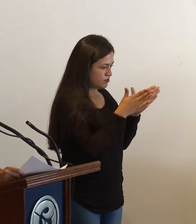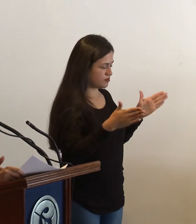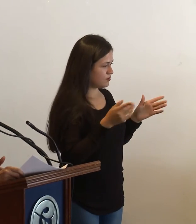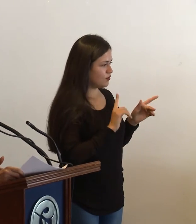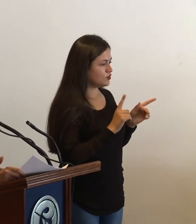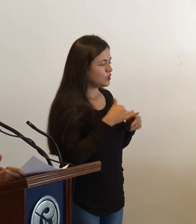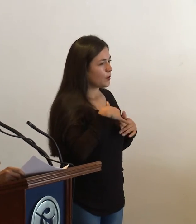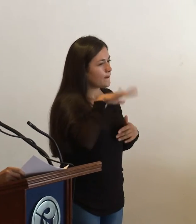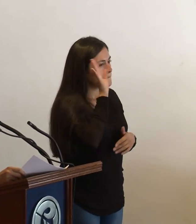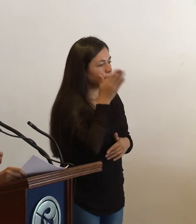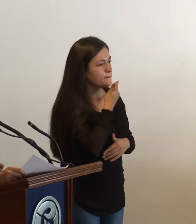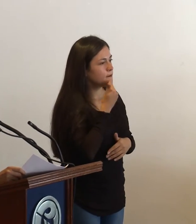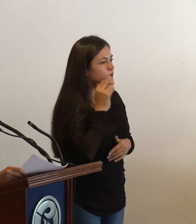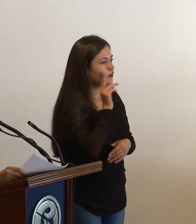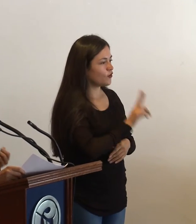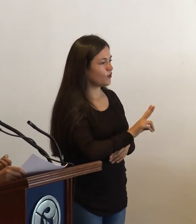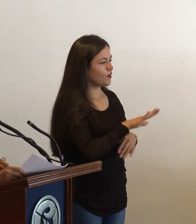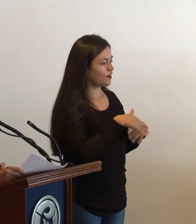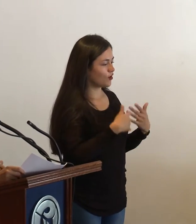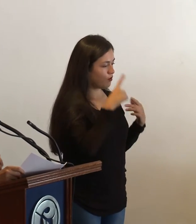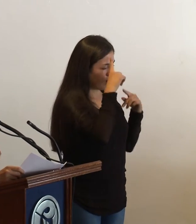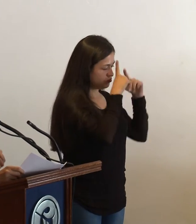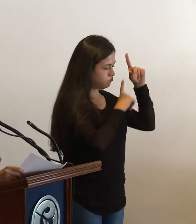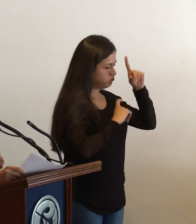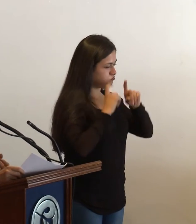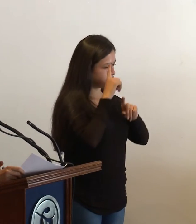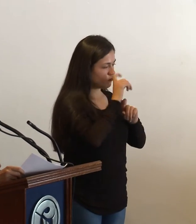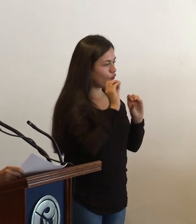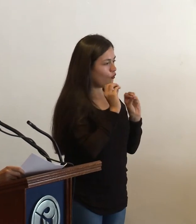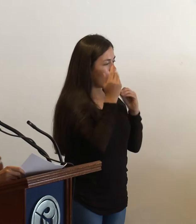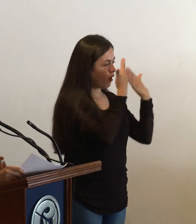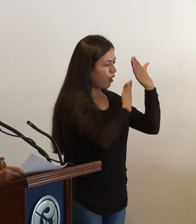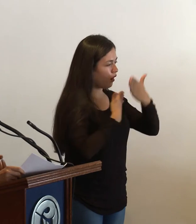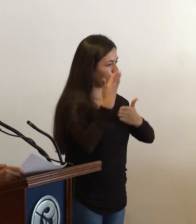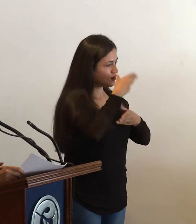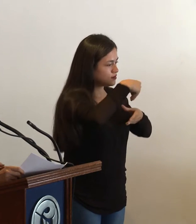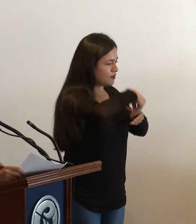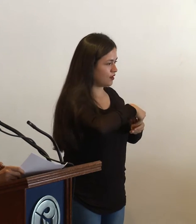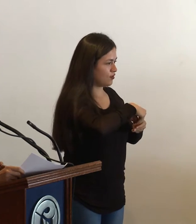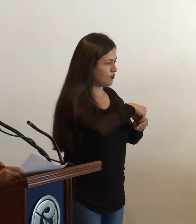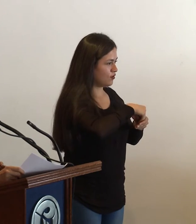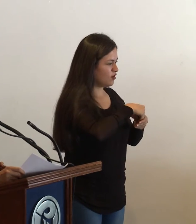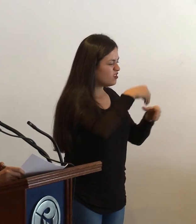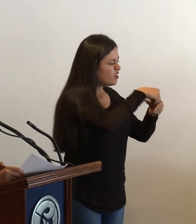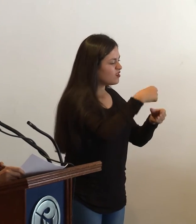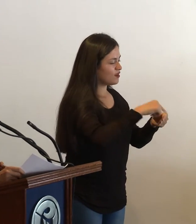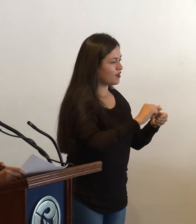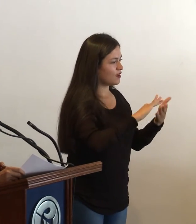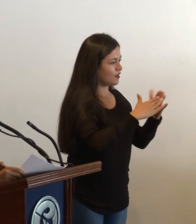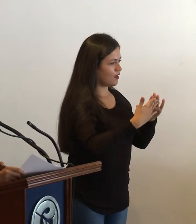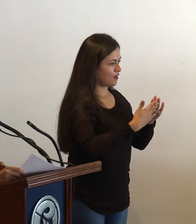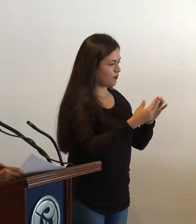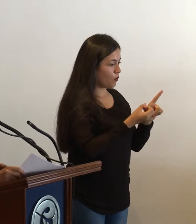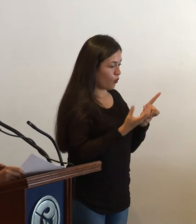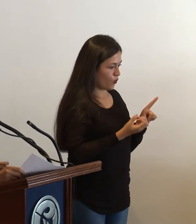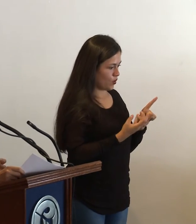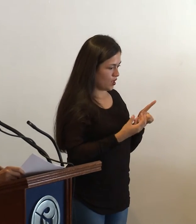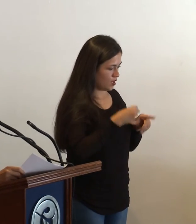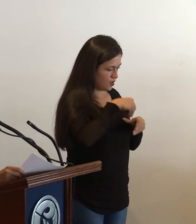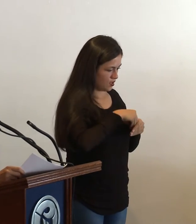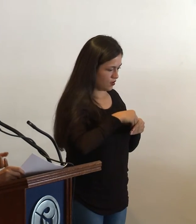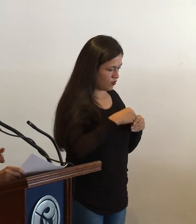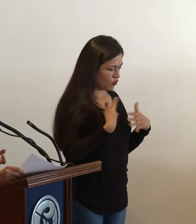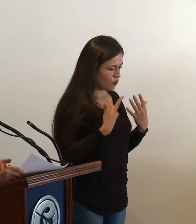bien poder hacer una reflexión o un análisis desde adentro de la educación popular,